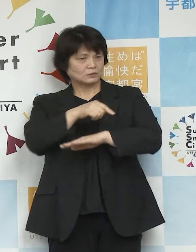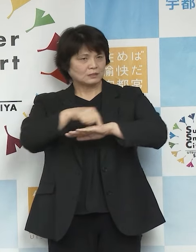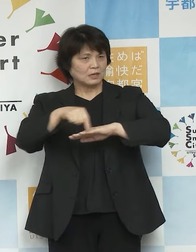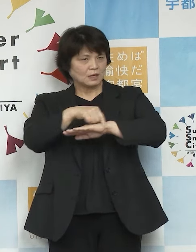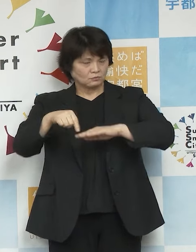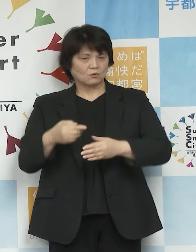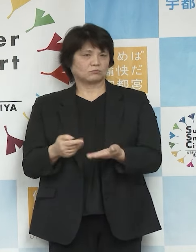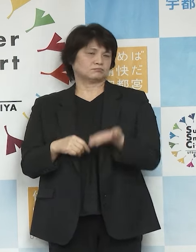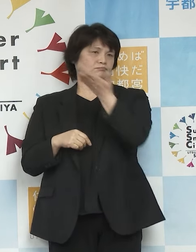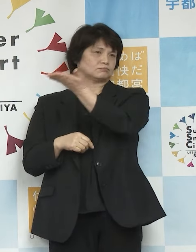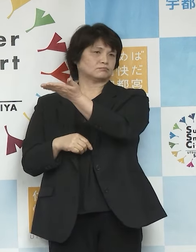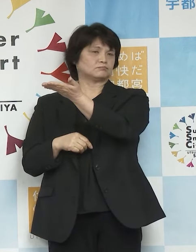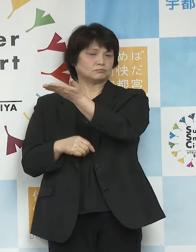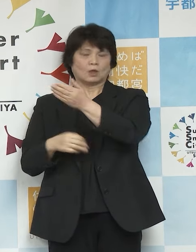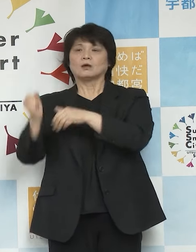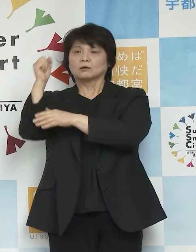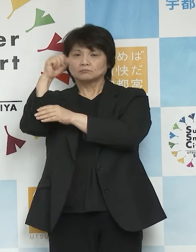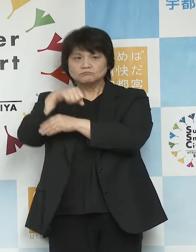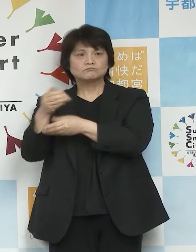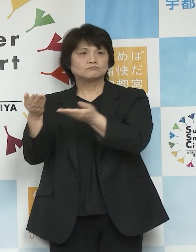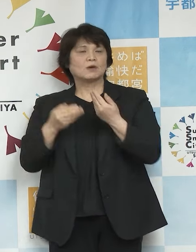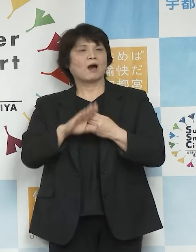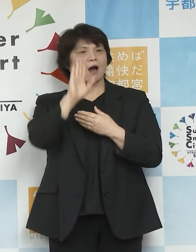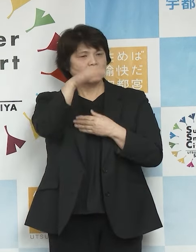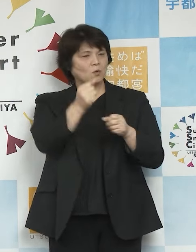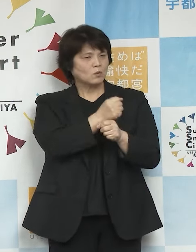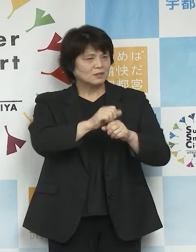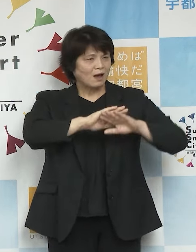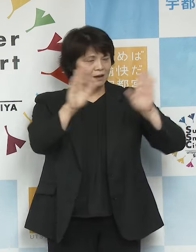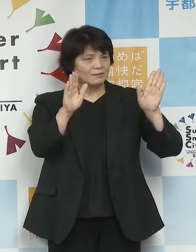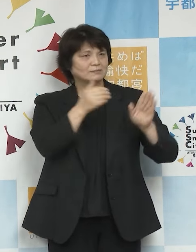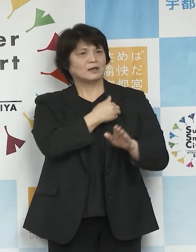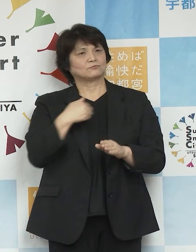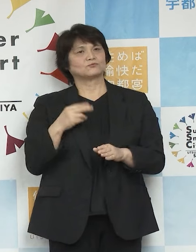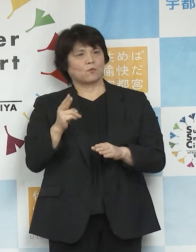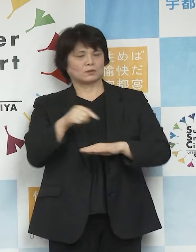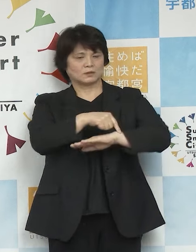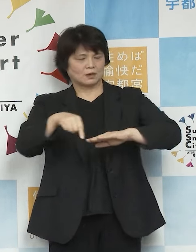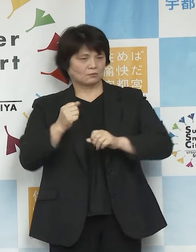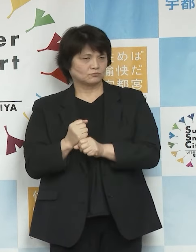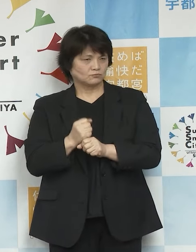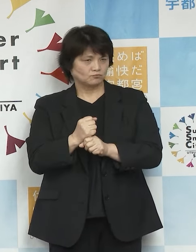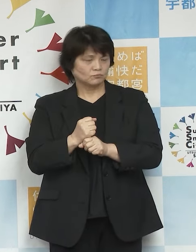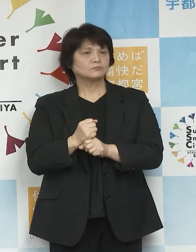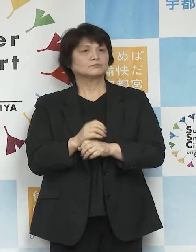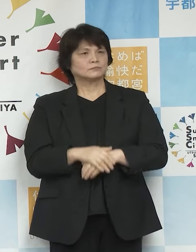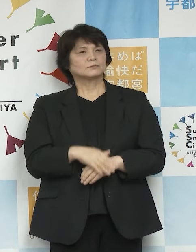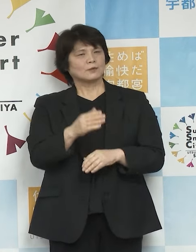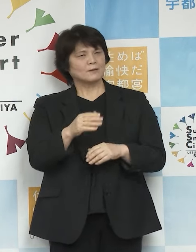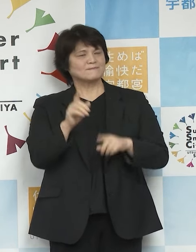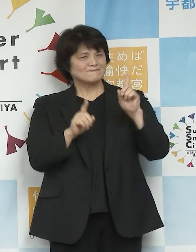まいります。でその許可が出次第の工事着工ができるよう、そういう計画で進めていき、なんと